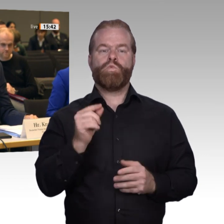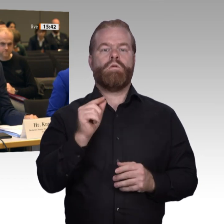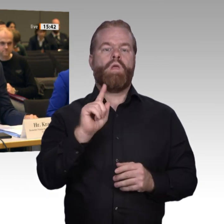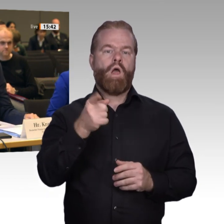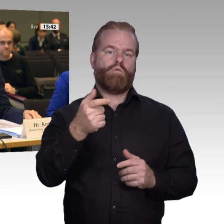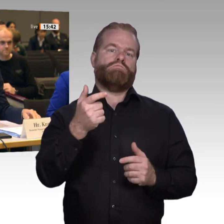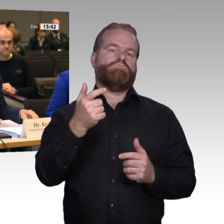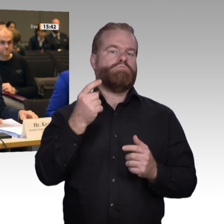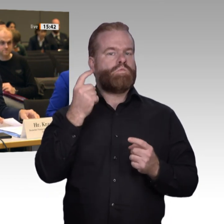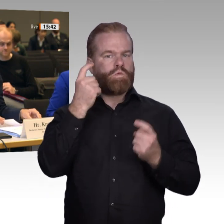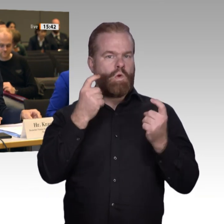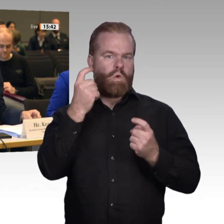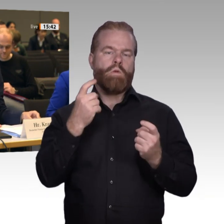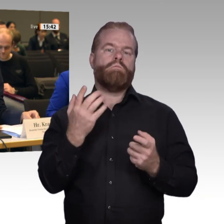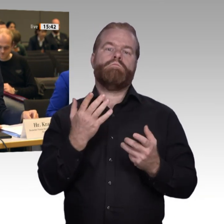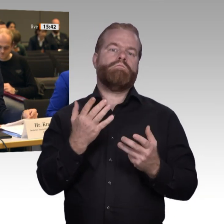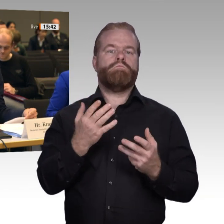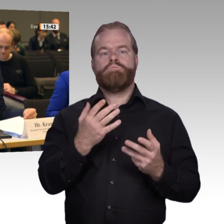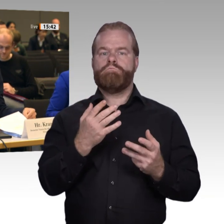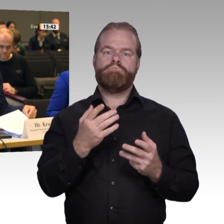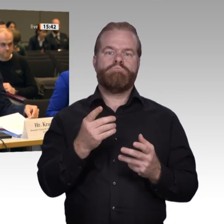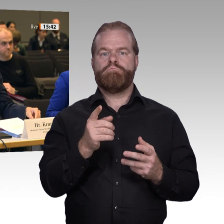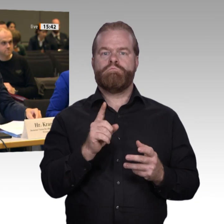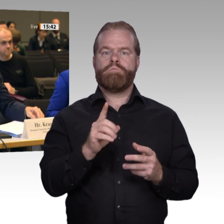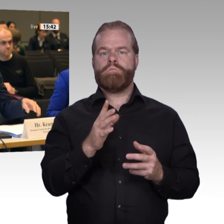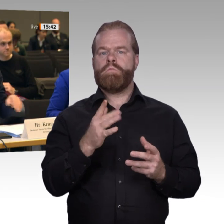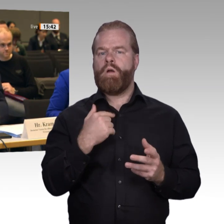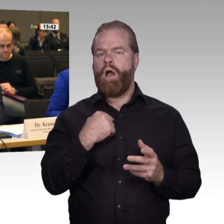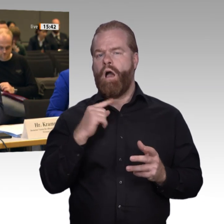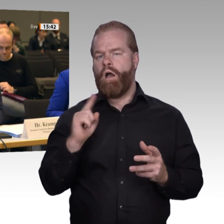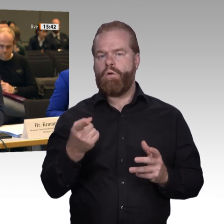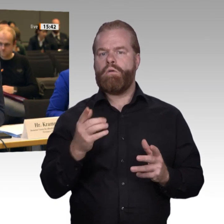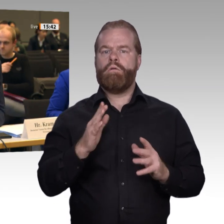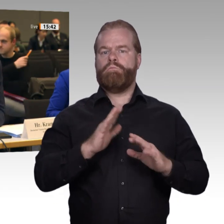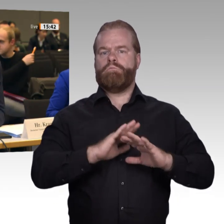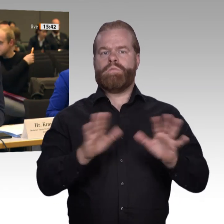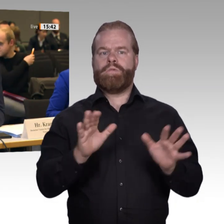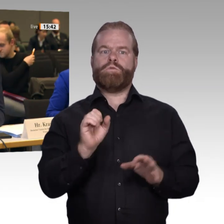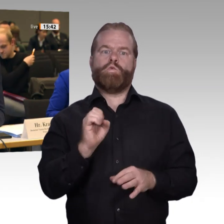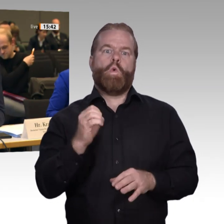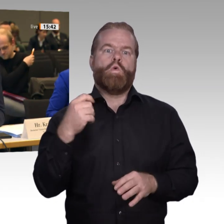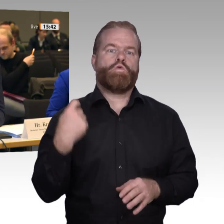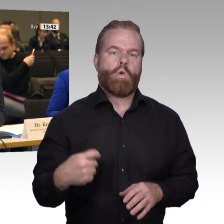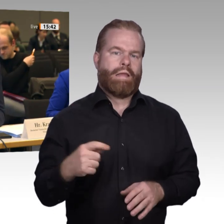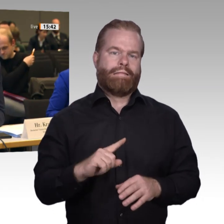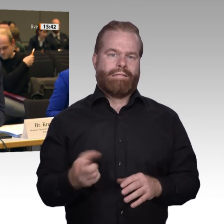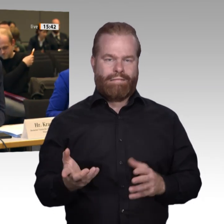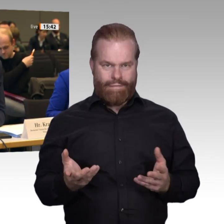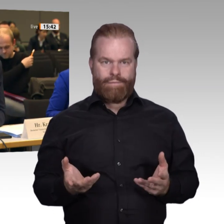ist. Ausschlaggebend ist ja hier, wenn es eintritt, so eine Kombination von Eintritt